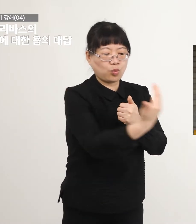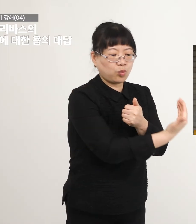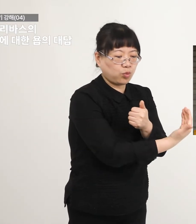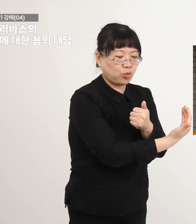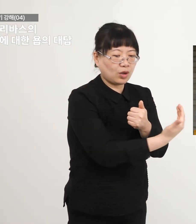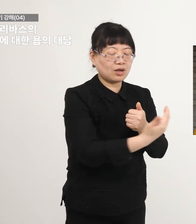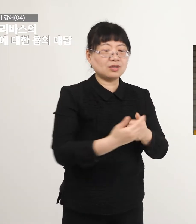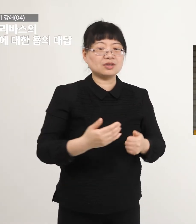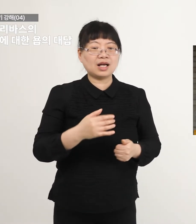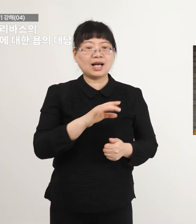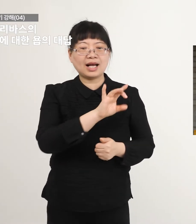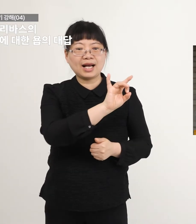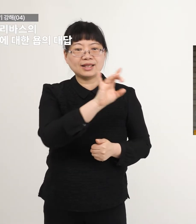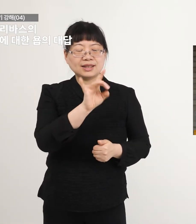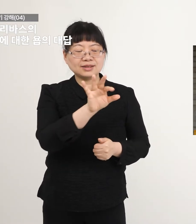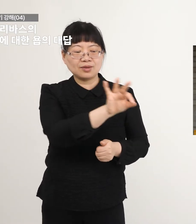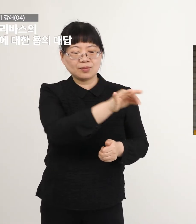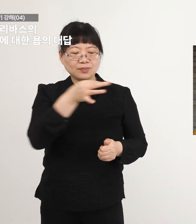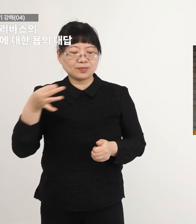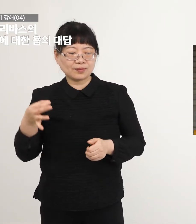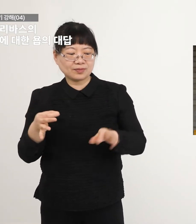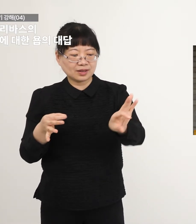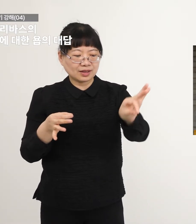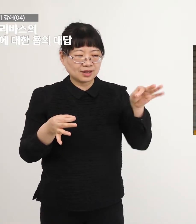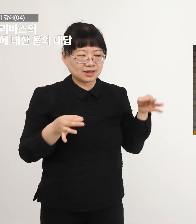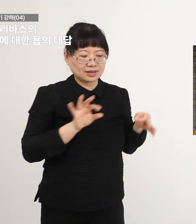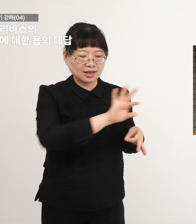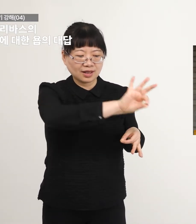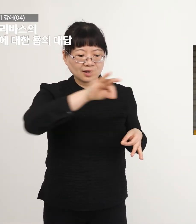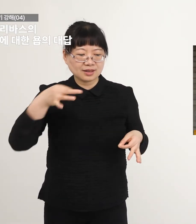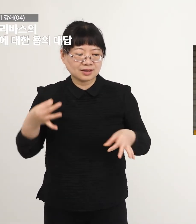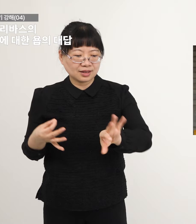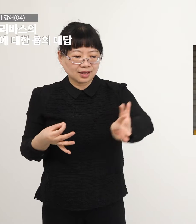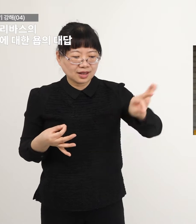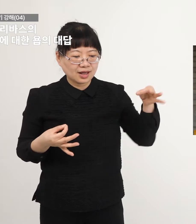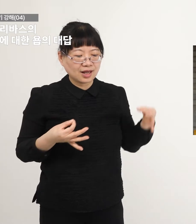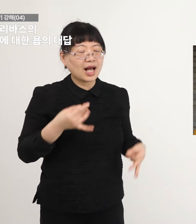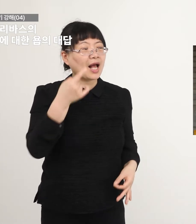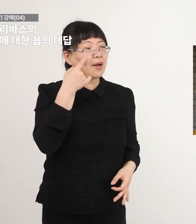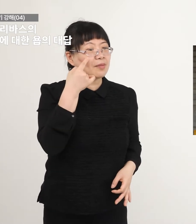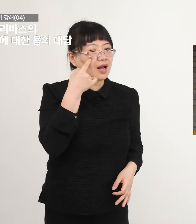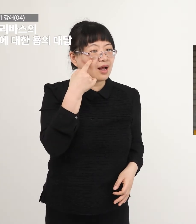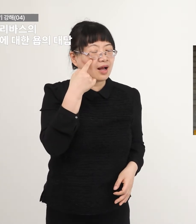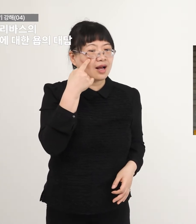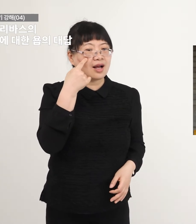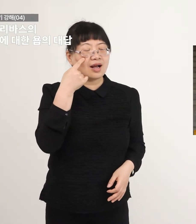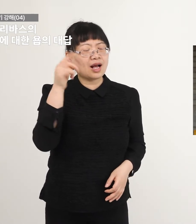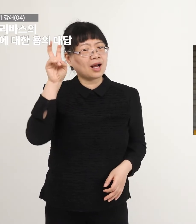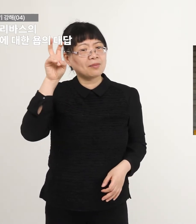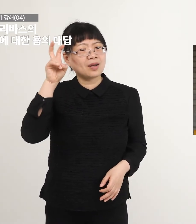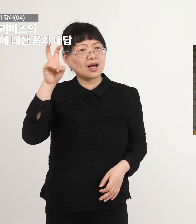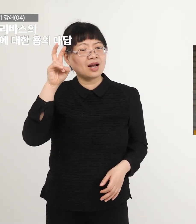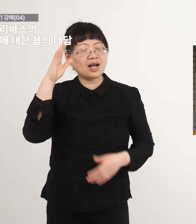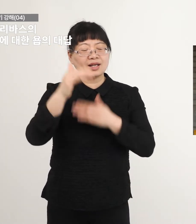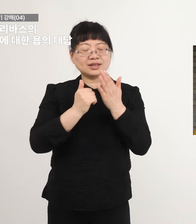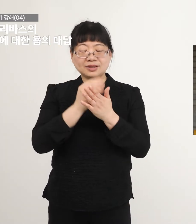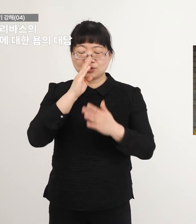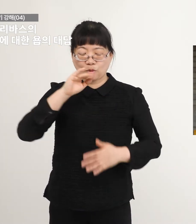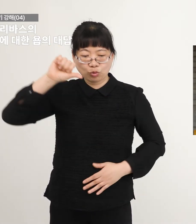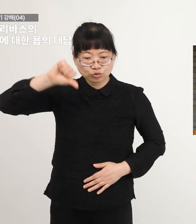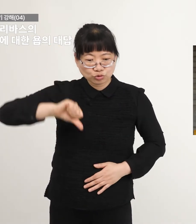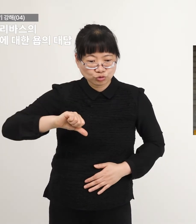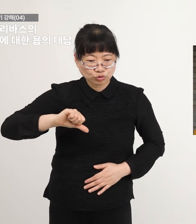울타리를 하나씩 벗겨보십시오. 아마 모르긴 몰라도 하나님